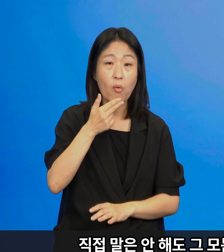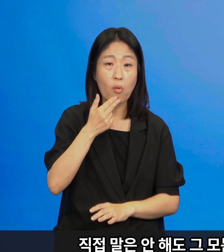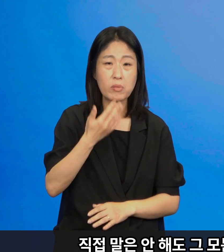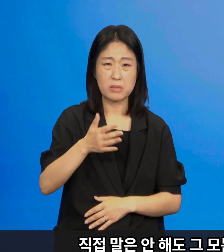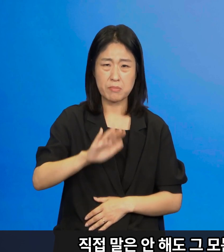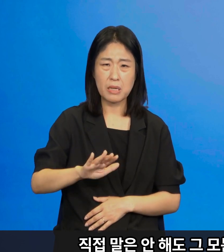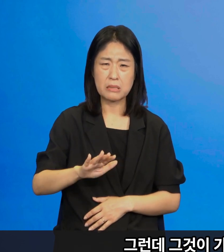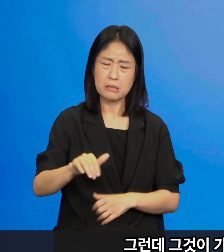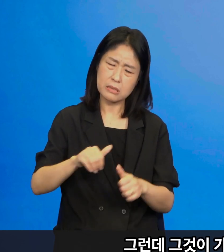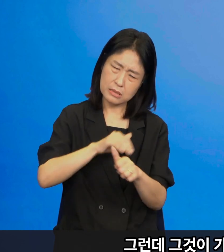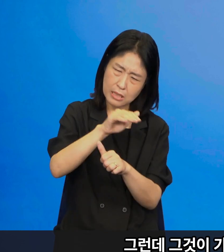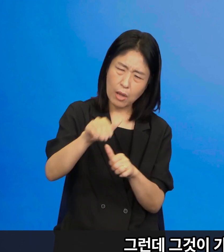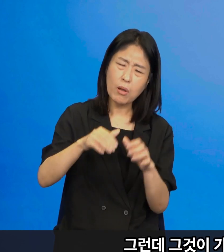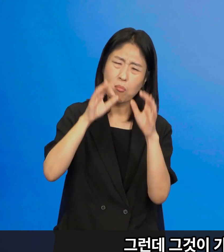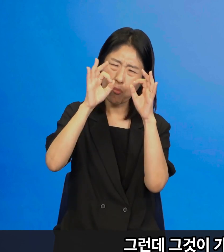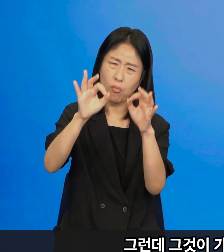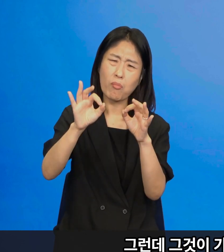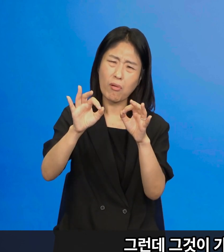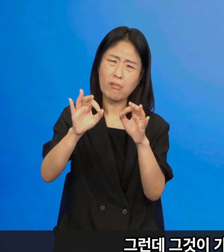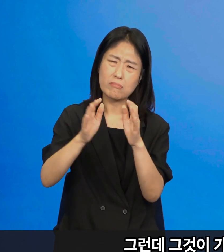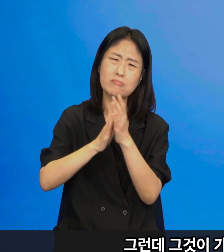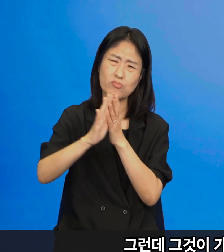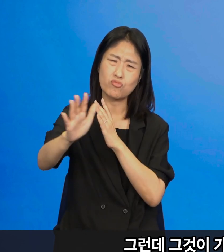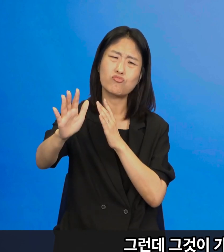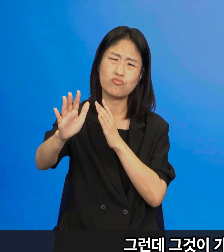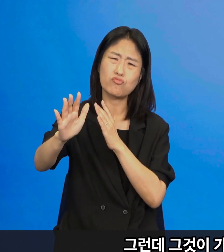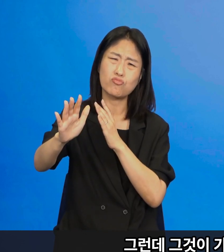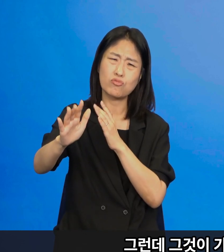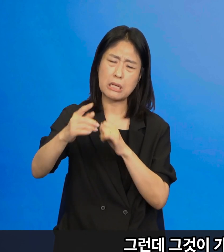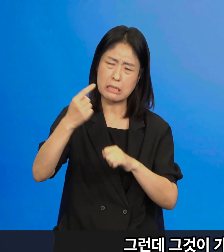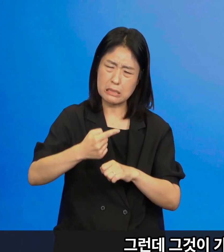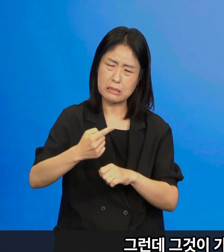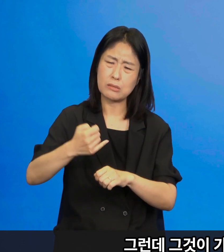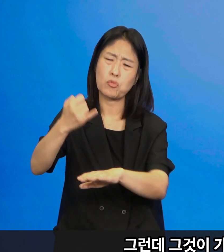거예요. 그런데 그것이 가정에도 들어오잖아요.